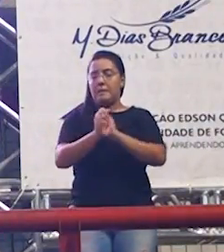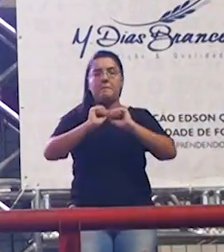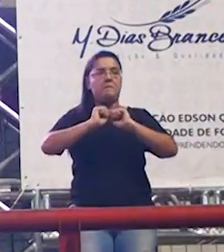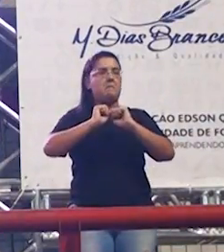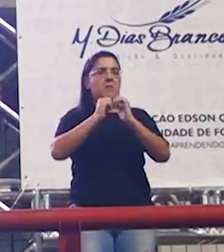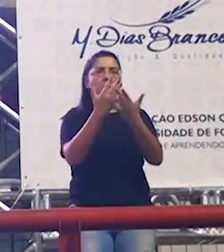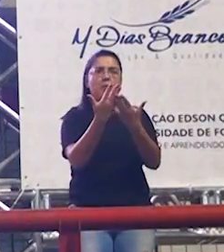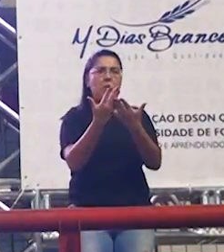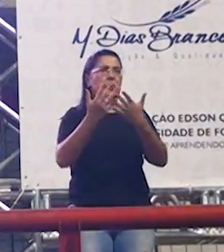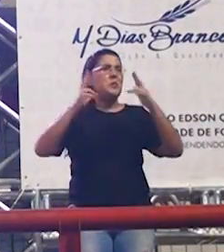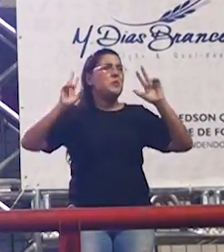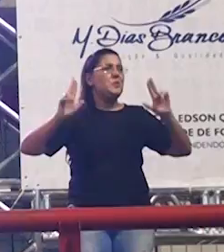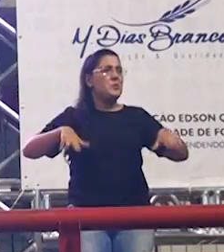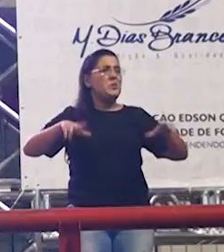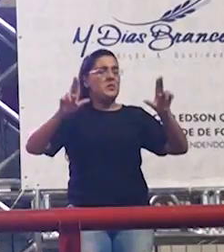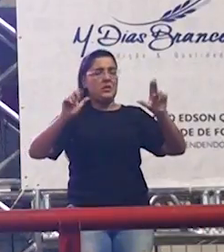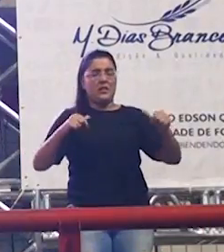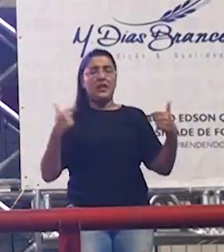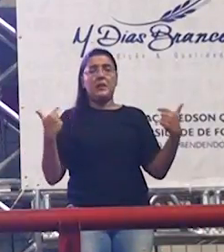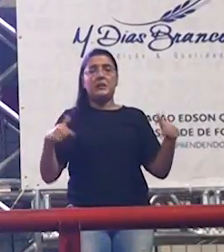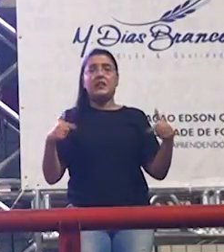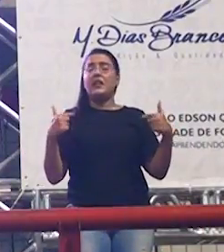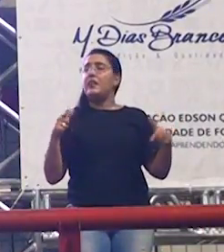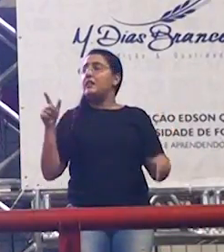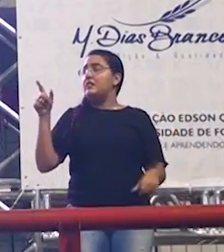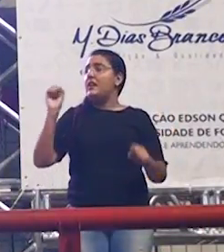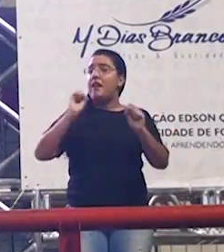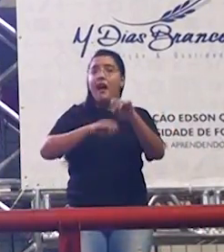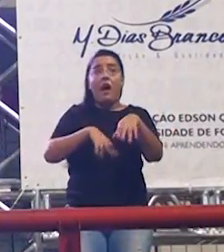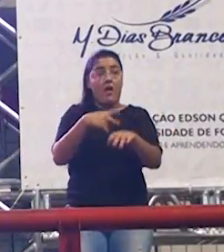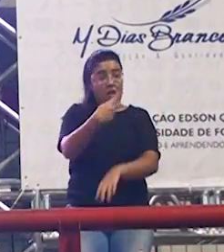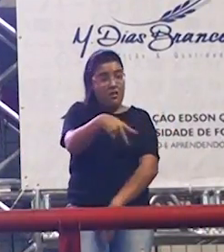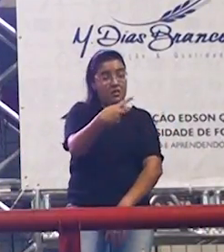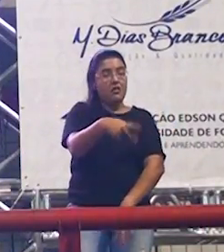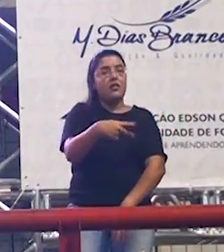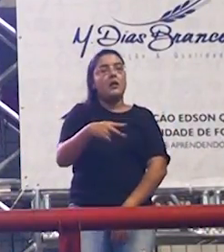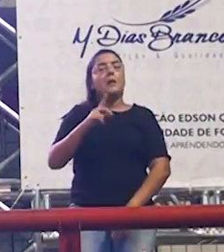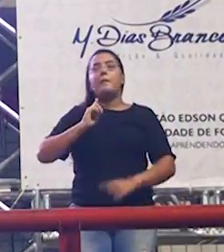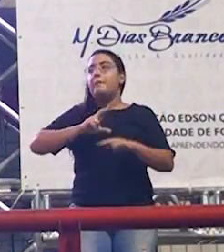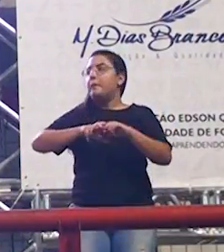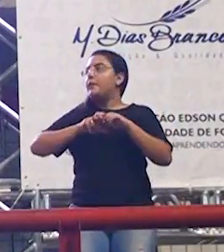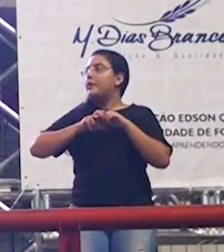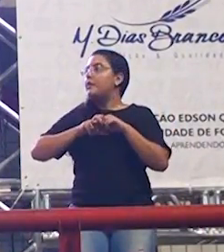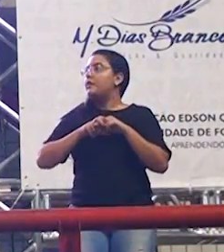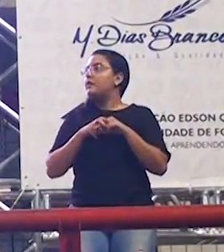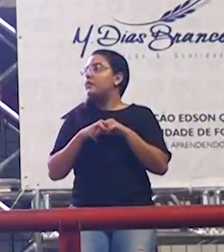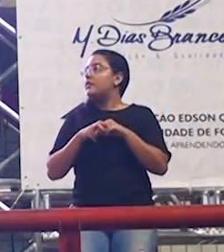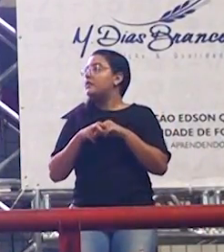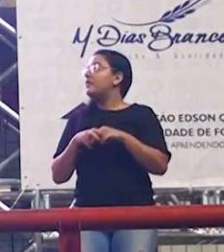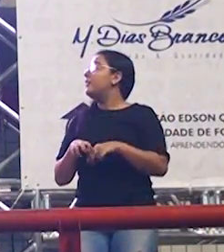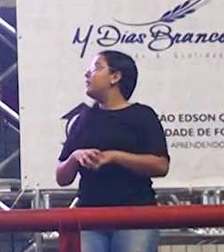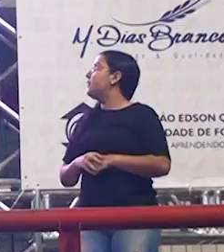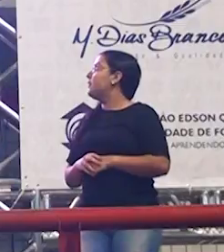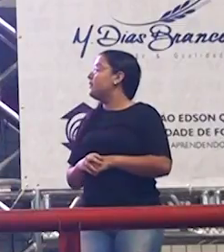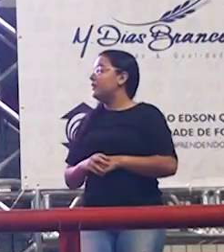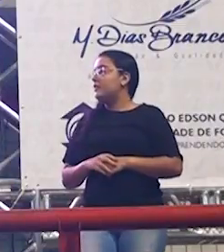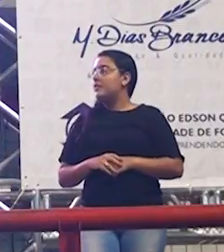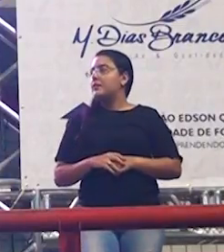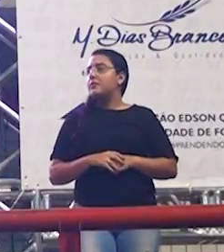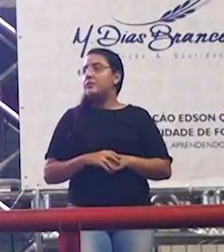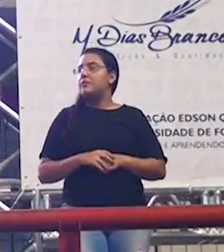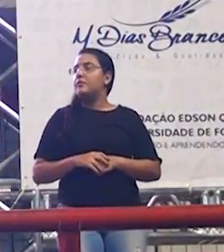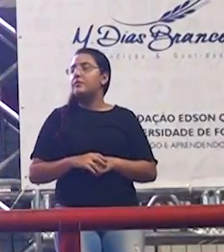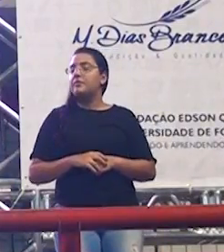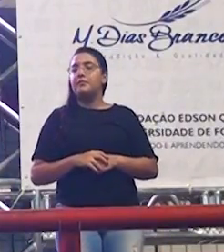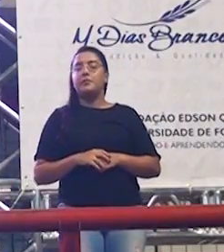PowerPoint, certo? Eu só trabalho com PowerPoint quando eu venho dar aula para vocês. Por isso que eu não tenho essa, né, que os outros têm, não tem